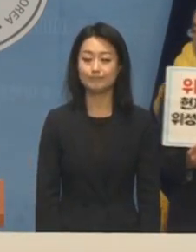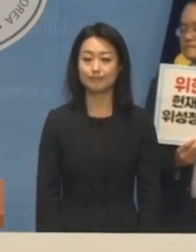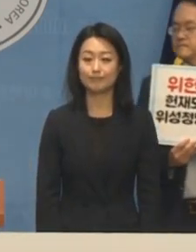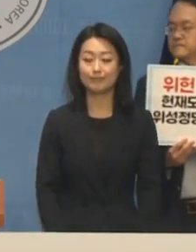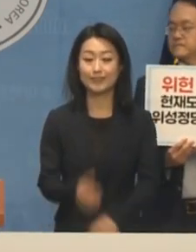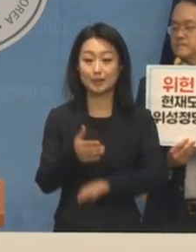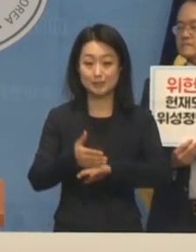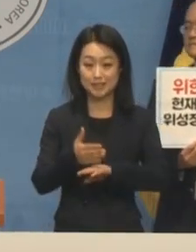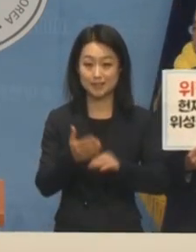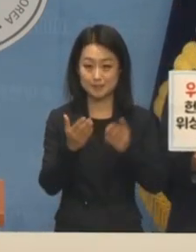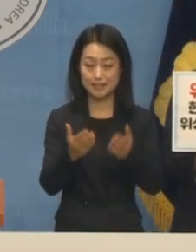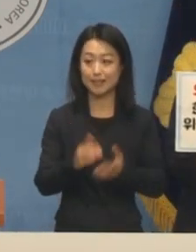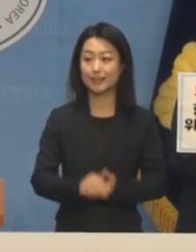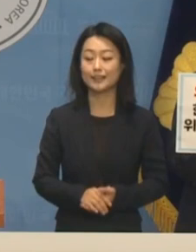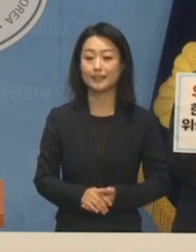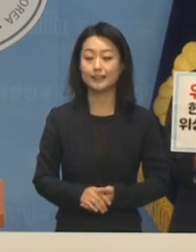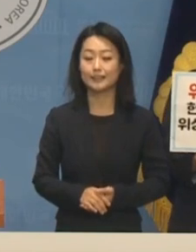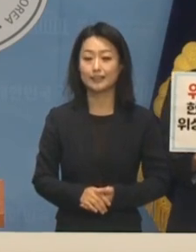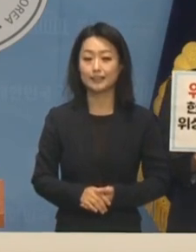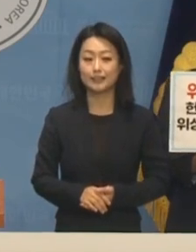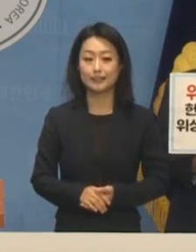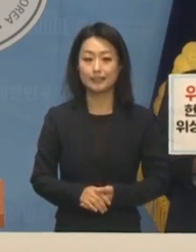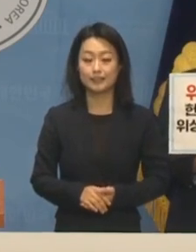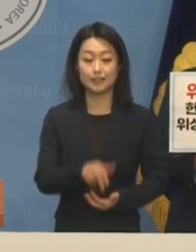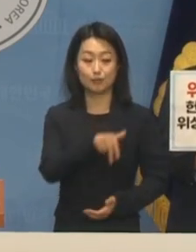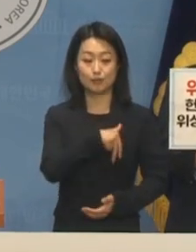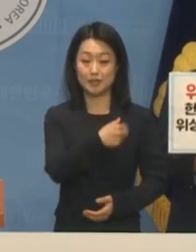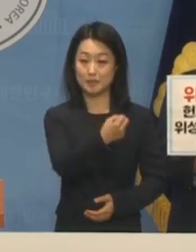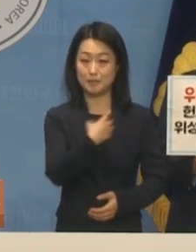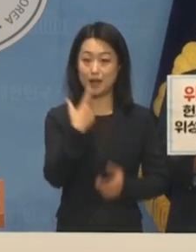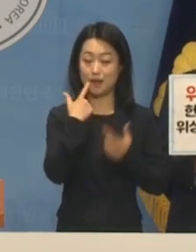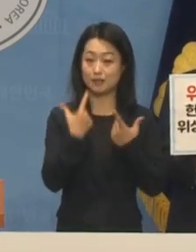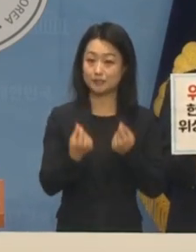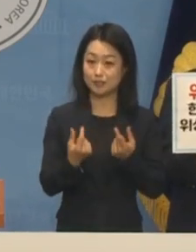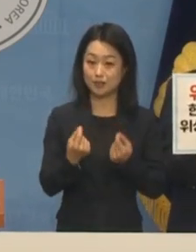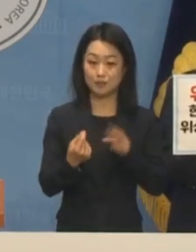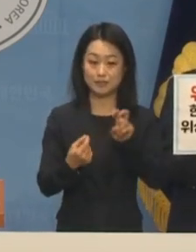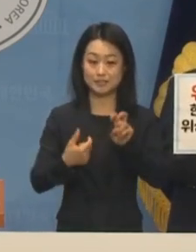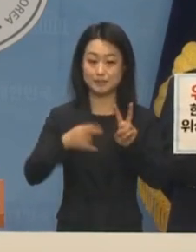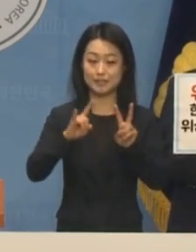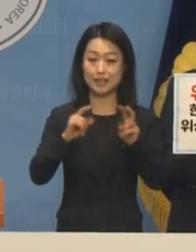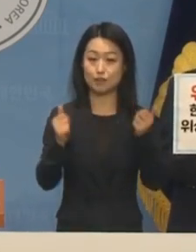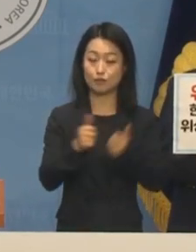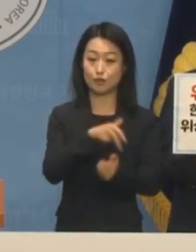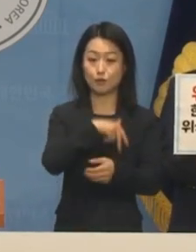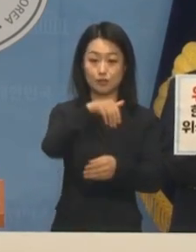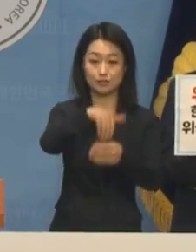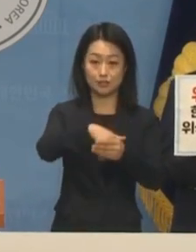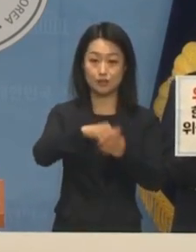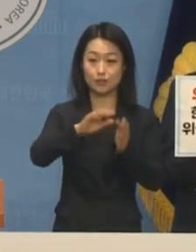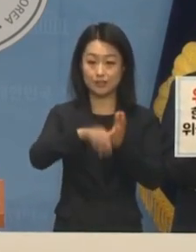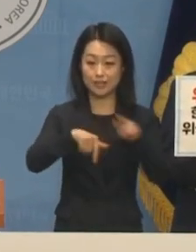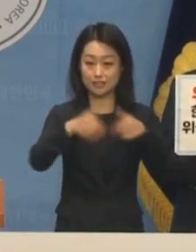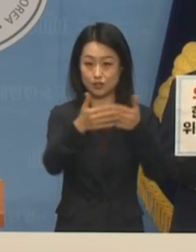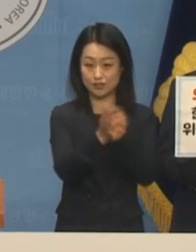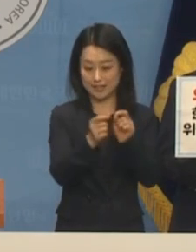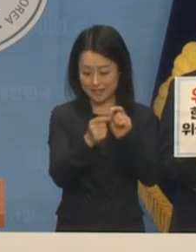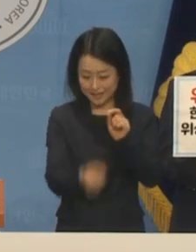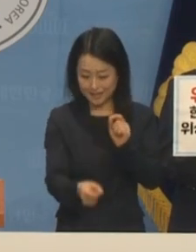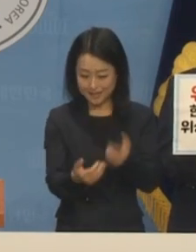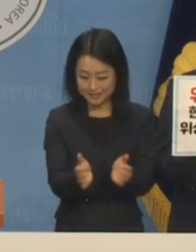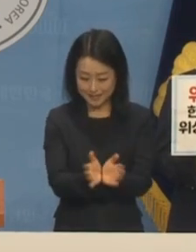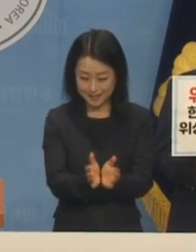예, 감사합니다. 방금 의원님께서 말씀하신 것처럼 22대 선거에서도 위성정당으로 선거가